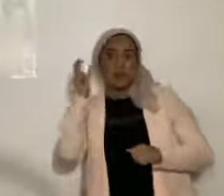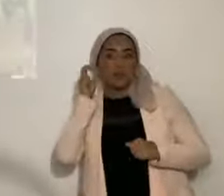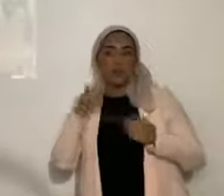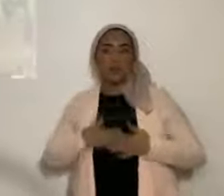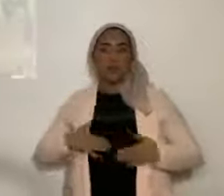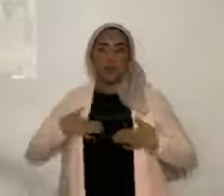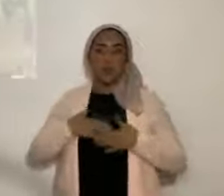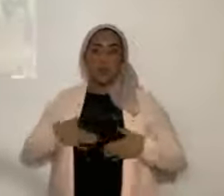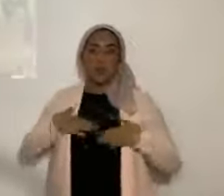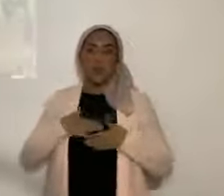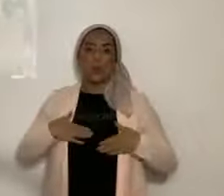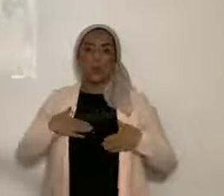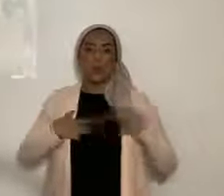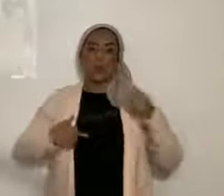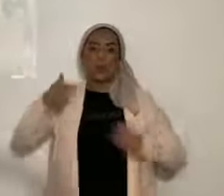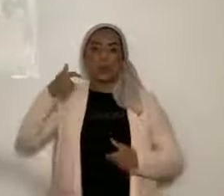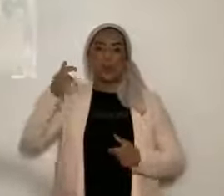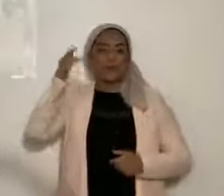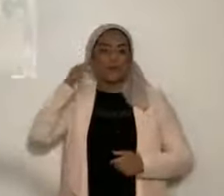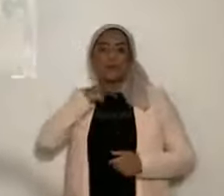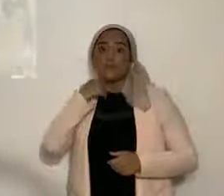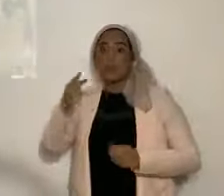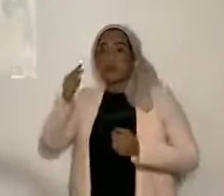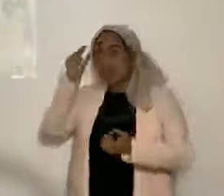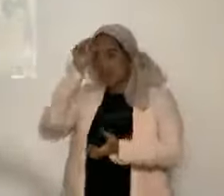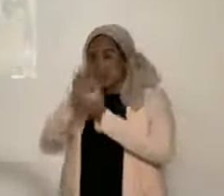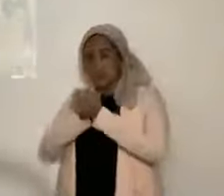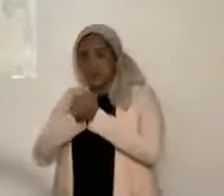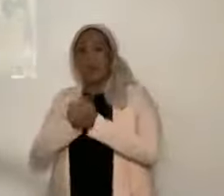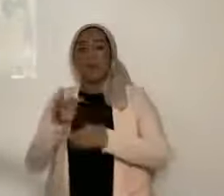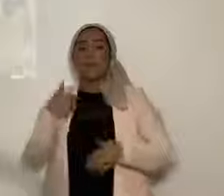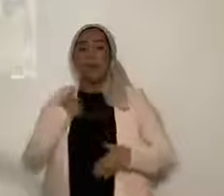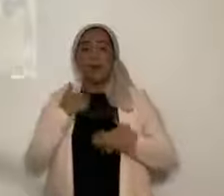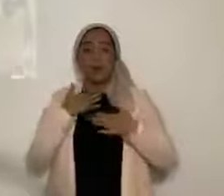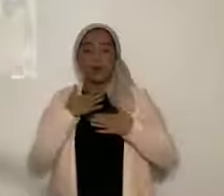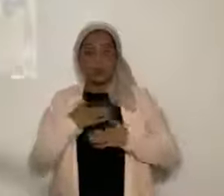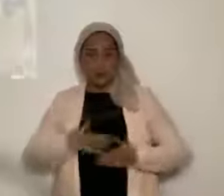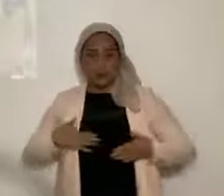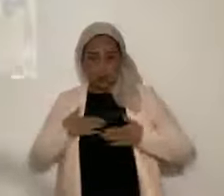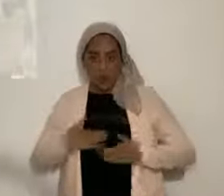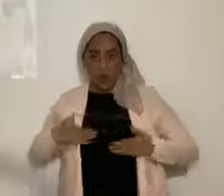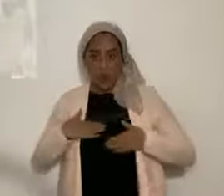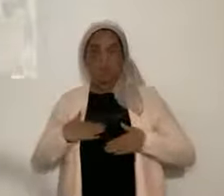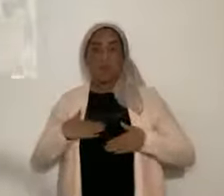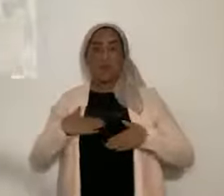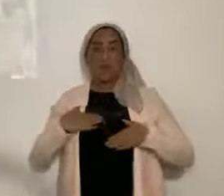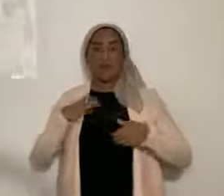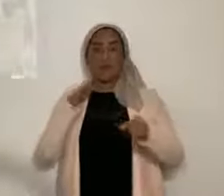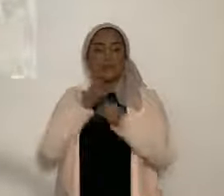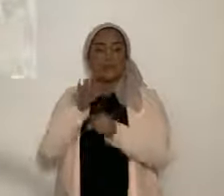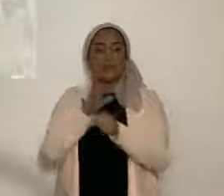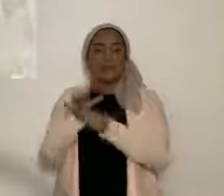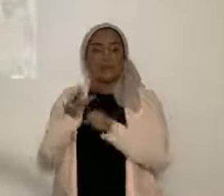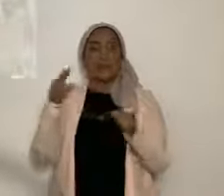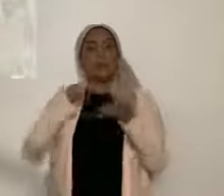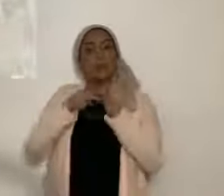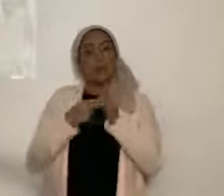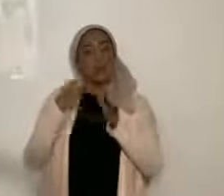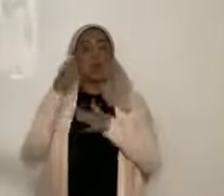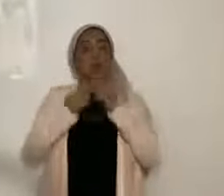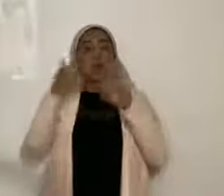goza grandemente la voz del esposo. Así pues, este mi gozo está cumplido. Es decir, lo que